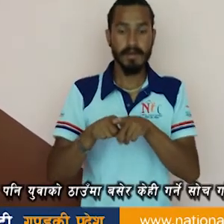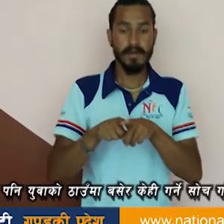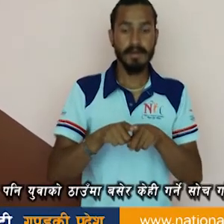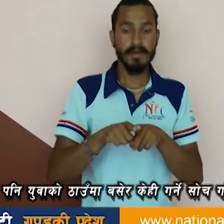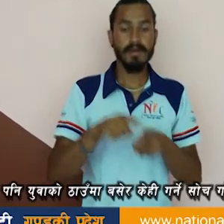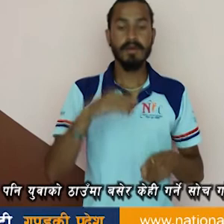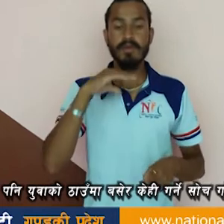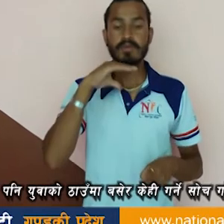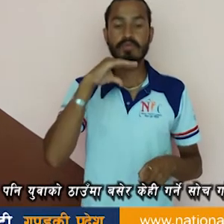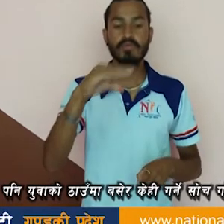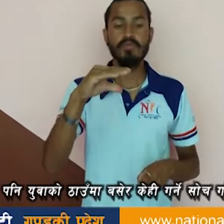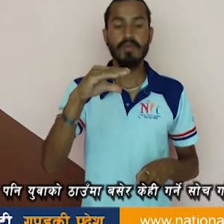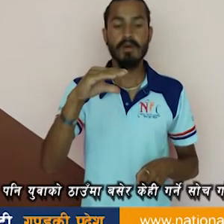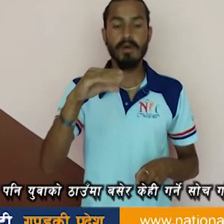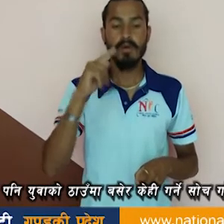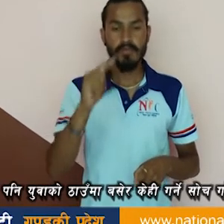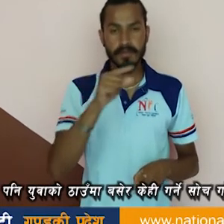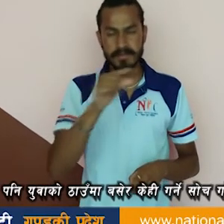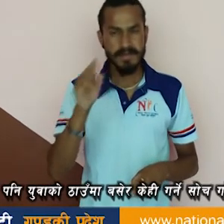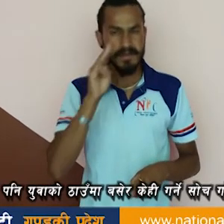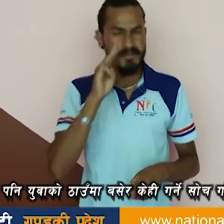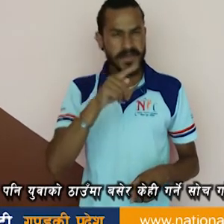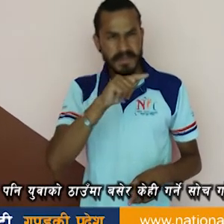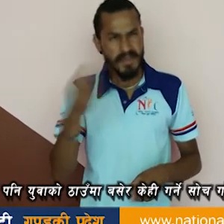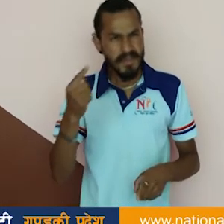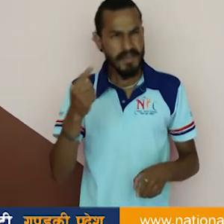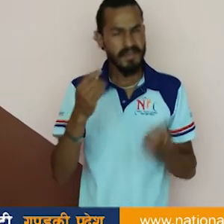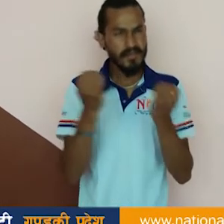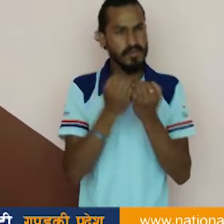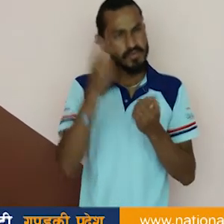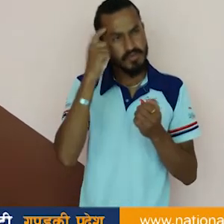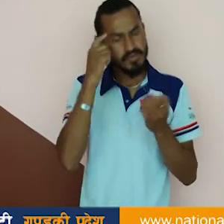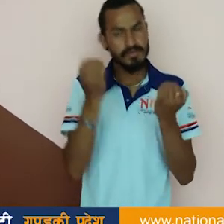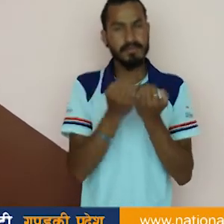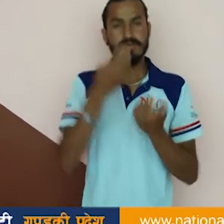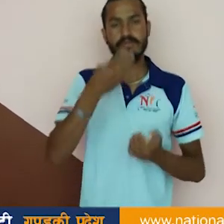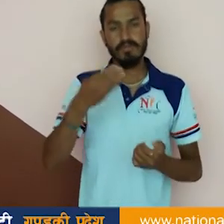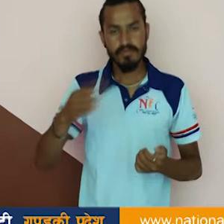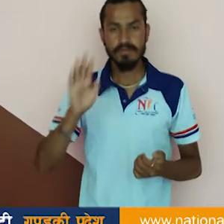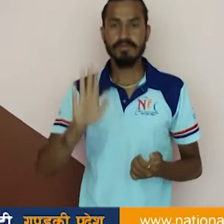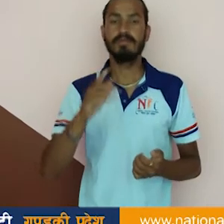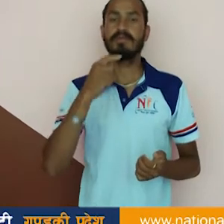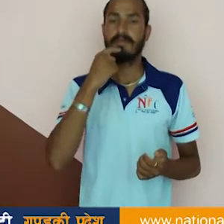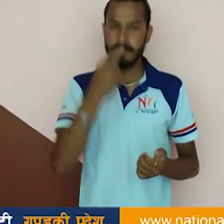यदि तपाईँ पनि युवाको ठाउँमा बसेर केही गर्ने सोच गर्दै हुनुहुन्छ भने हामीसँग सम्पर्क गर्न